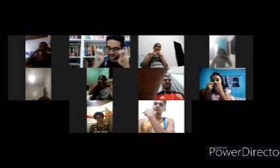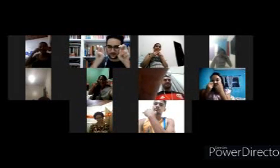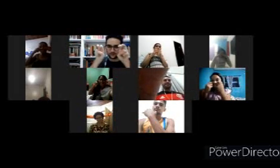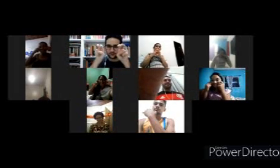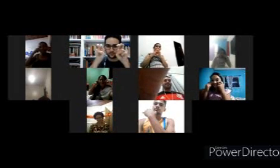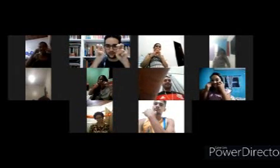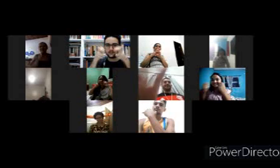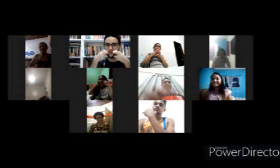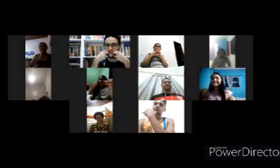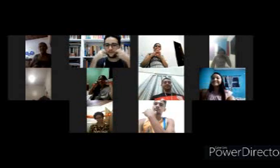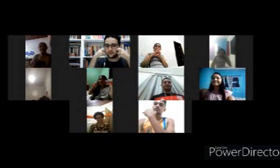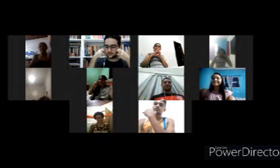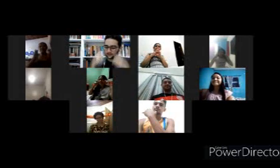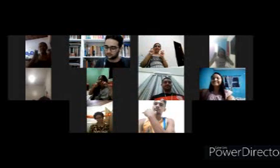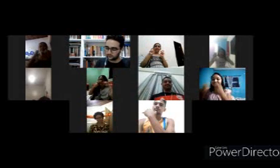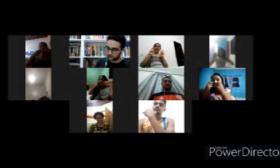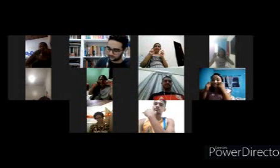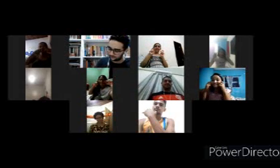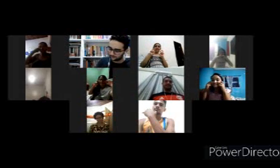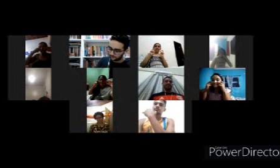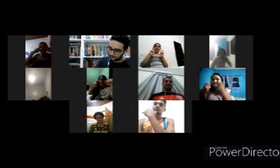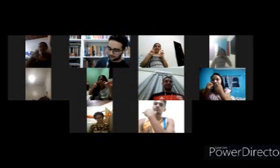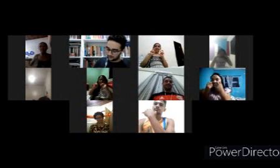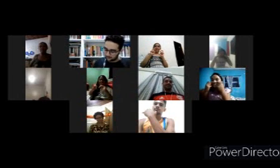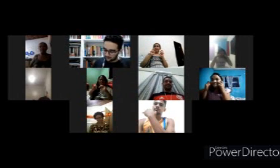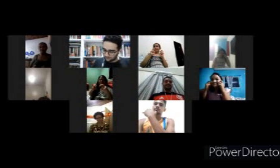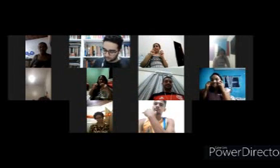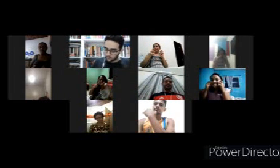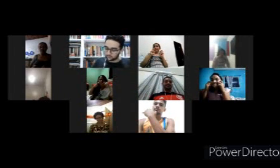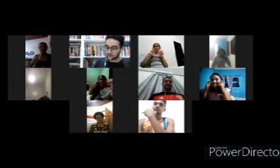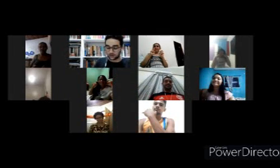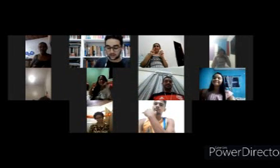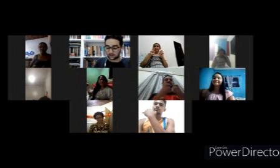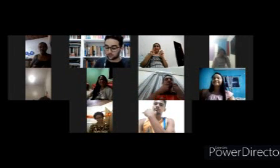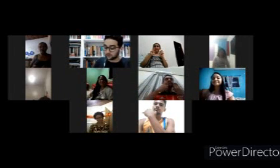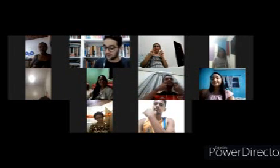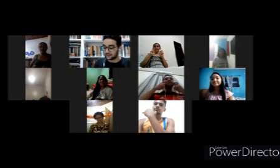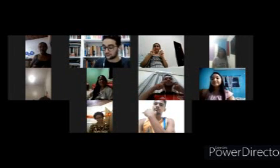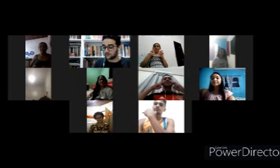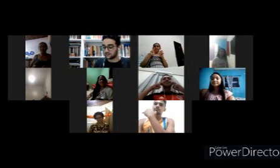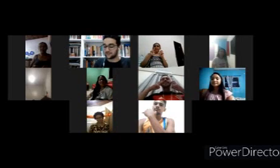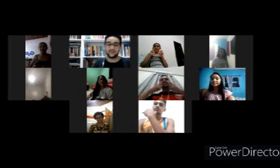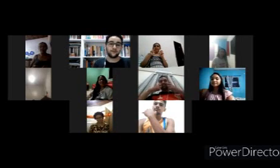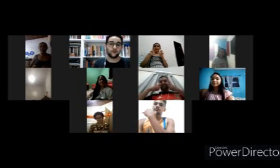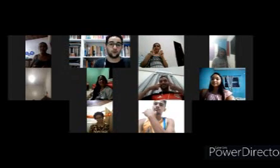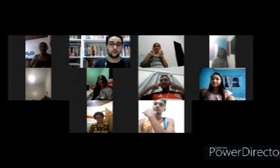Passa a configuração de mão em 5, passa na bochecha. Como vocês estão acertando todos os sinais, começaram a ficar nervosos.